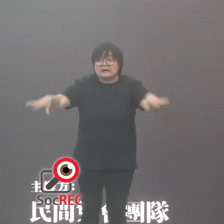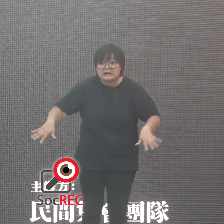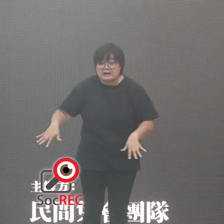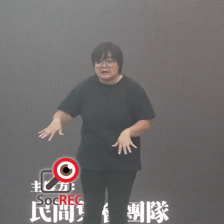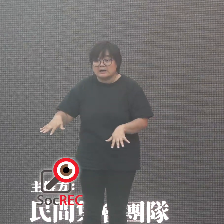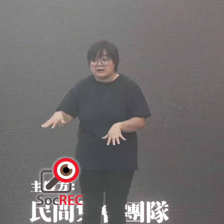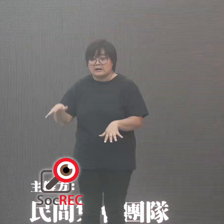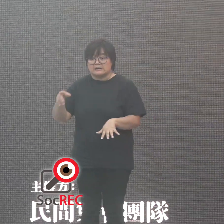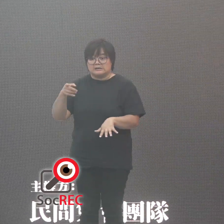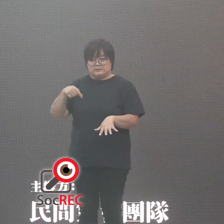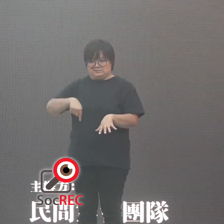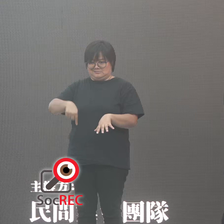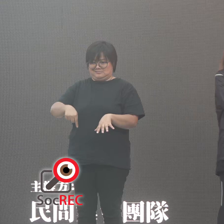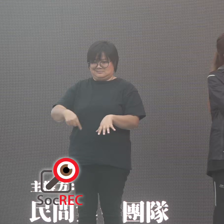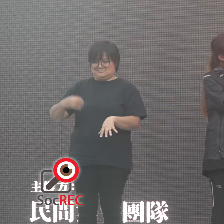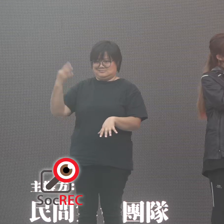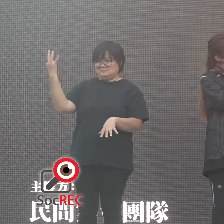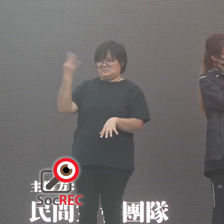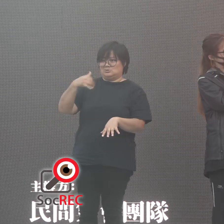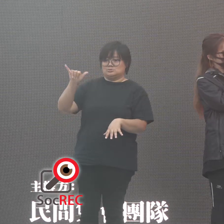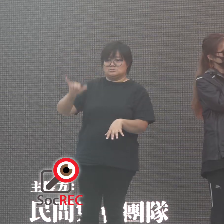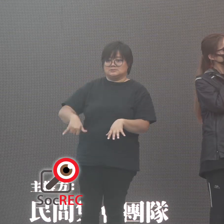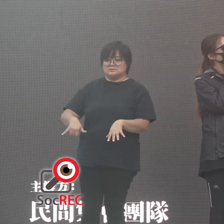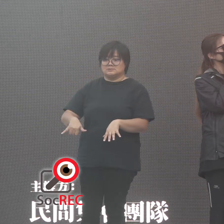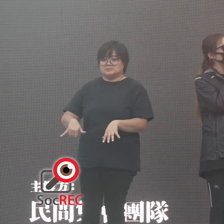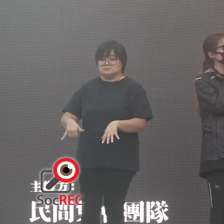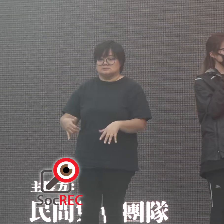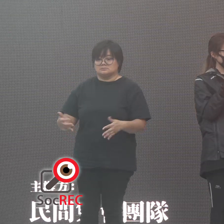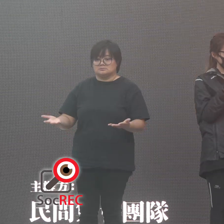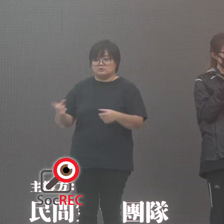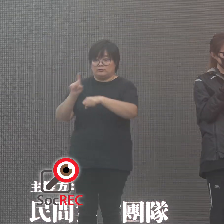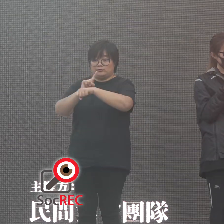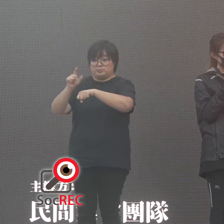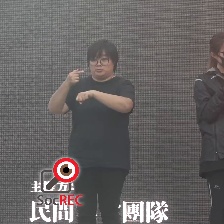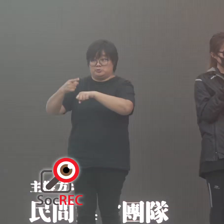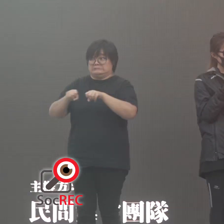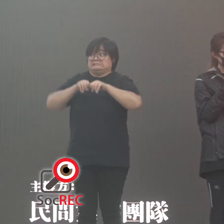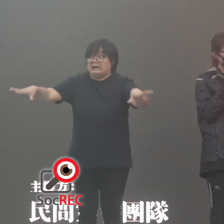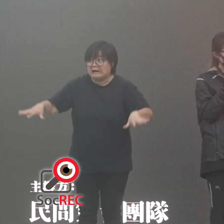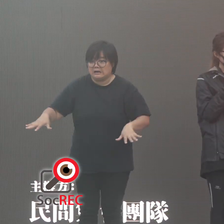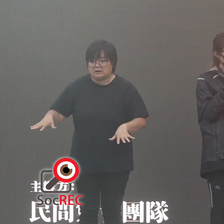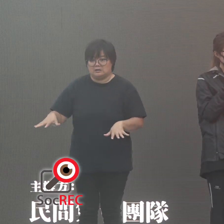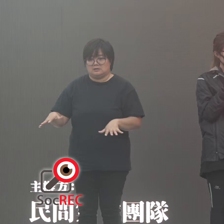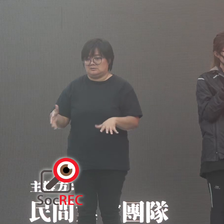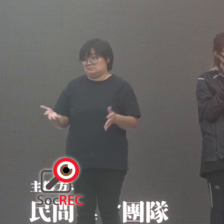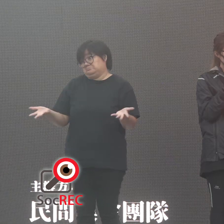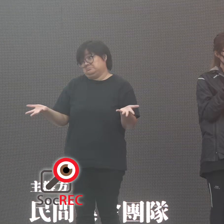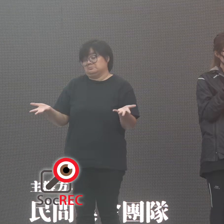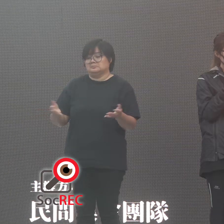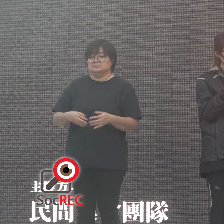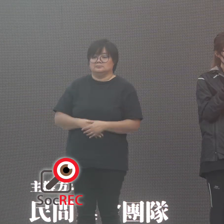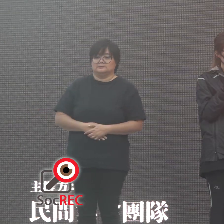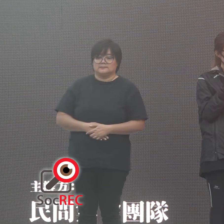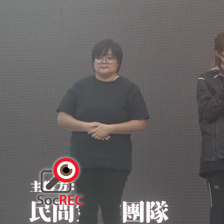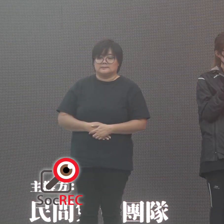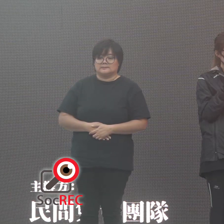係 分半鐘， 係啊分半鐘啊冇問題噶。咁但係咧大家留意翻啦，喺你哋嘅後面咧，亦都係有天橋咧可以去